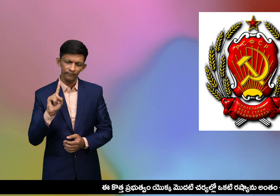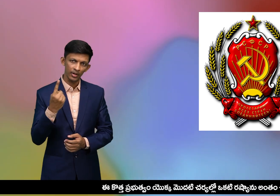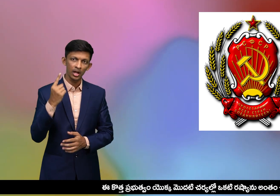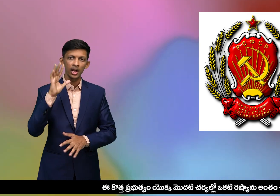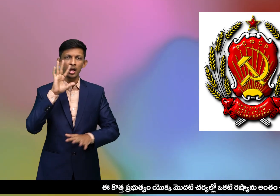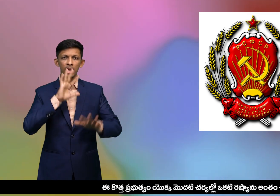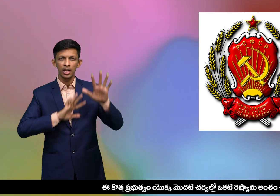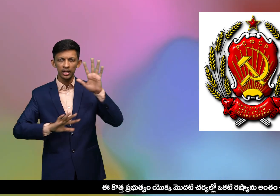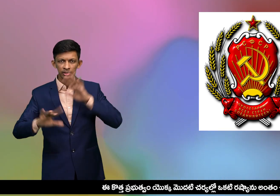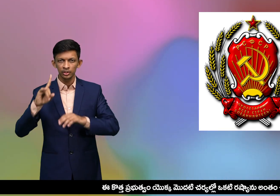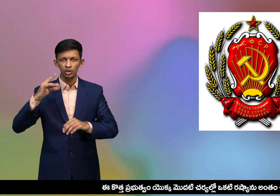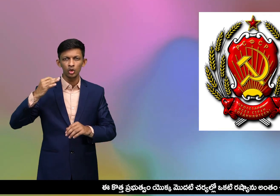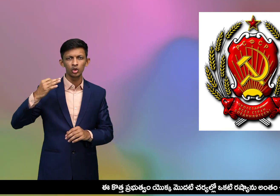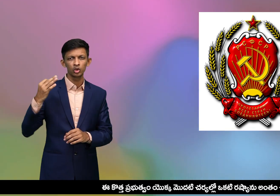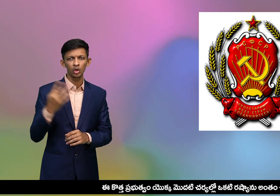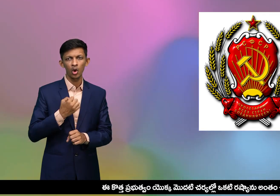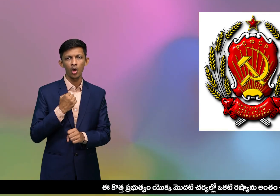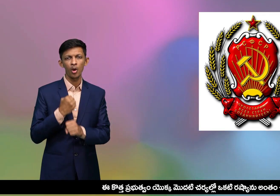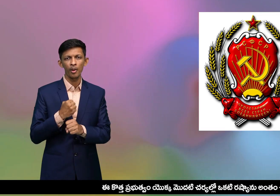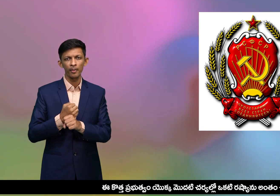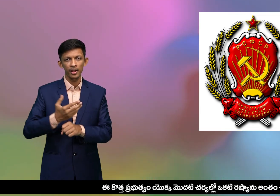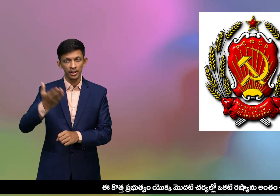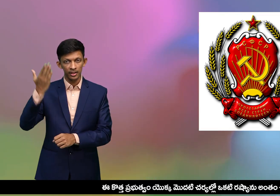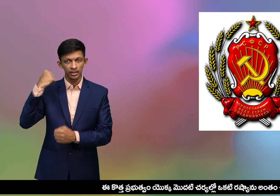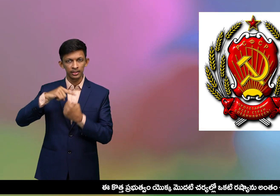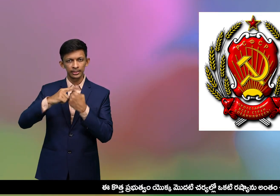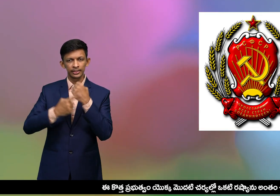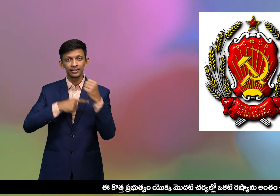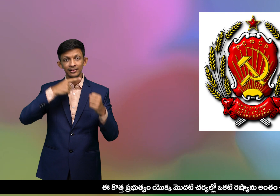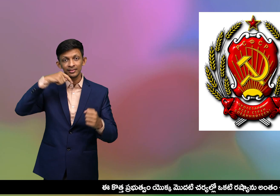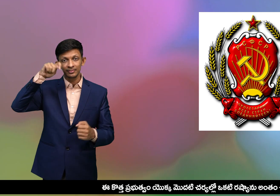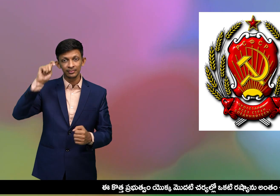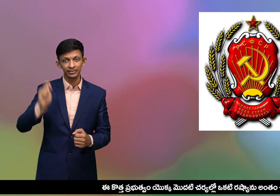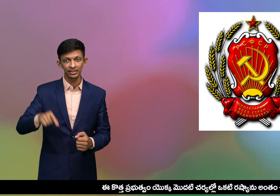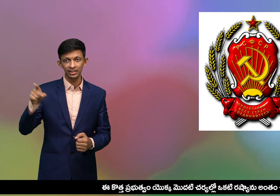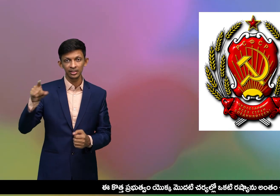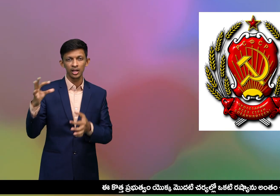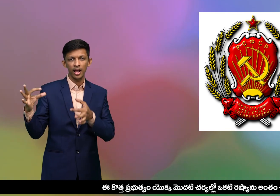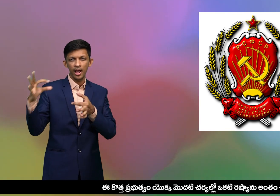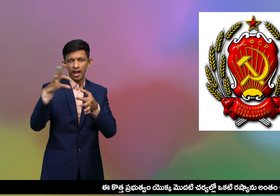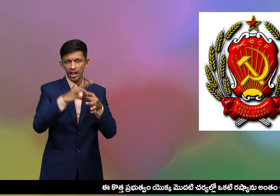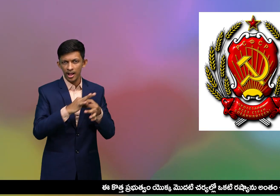ఈ కొత్త ప్రభుత్వం యొక్క మొదటి చర్యల్లో ఒకటి రష్యాను అంతం చేయడం,